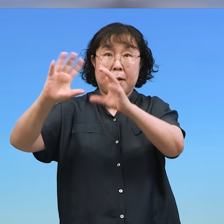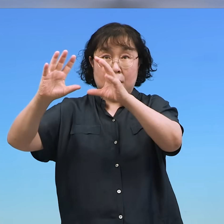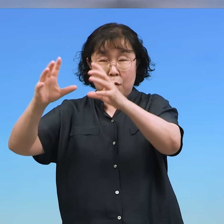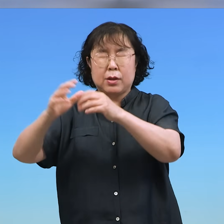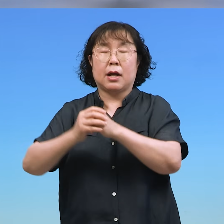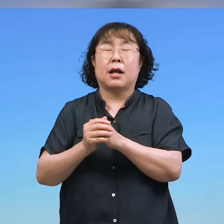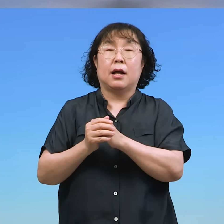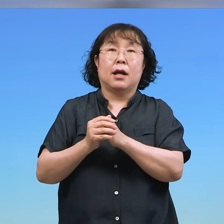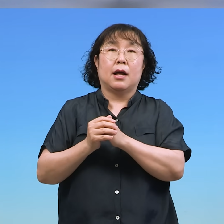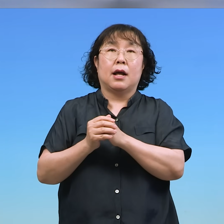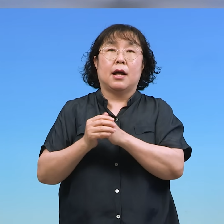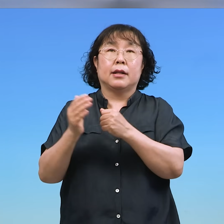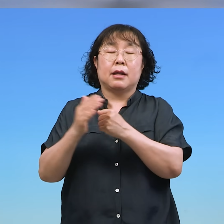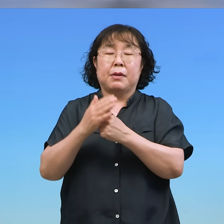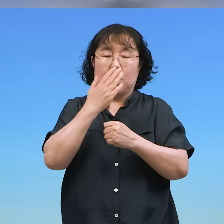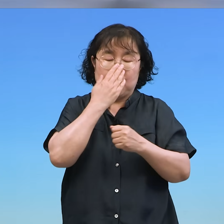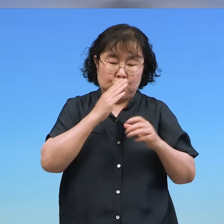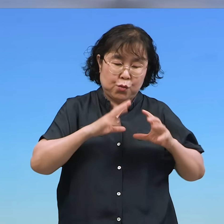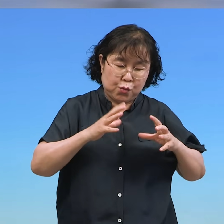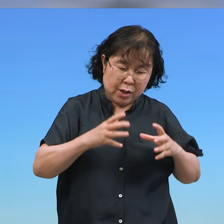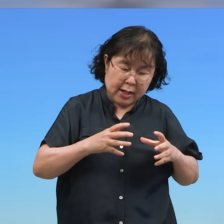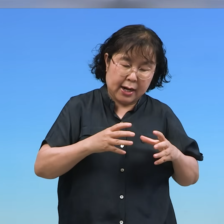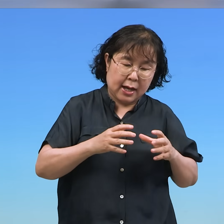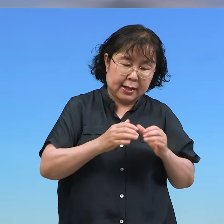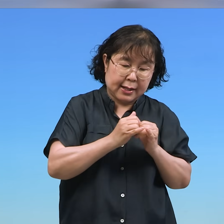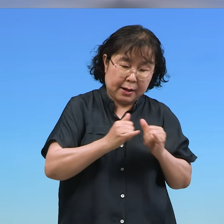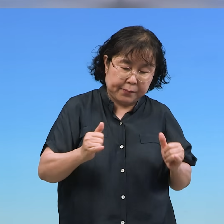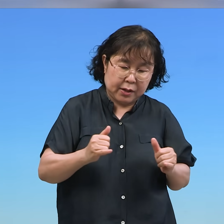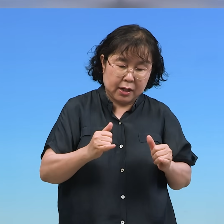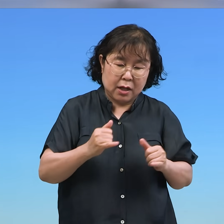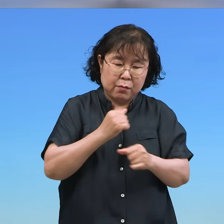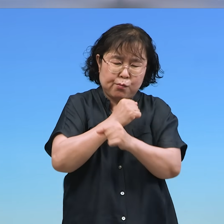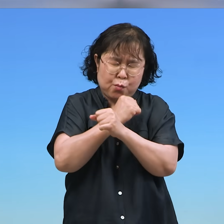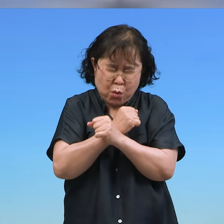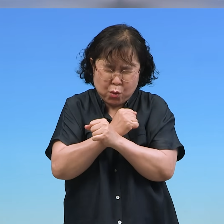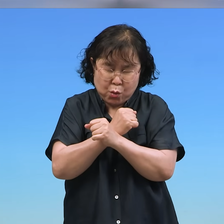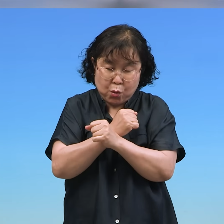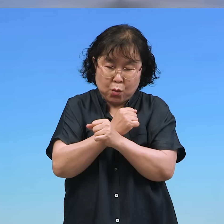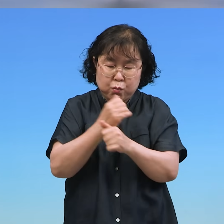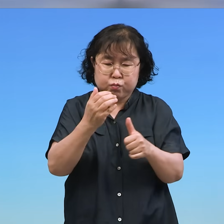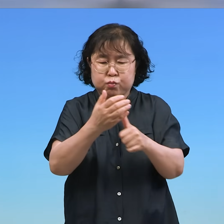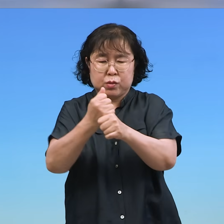침공으로 지금 유대나라 백성들이 포로로 끌려가 있는 상황입니다.